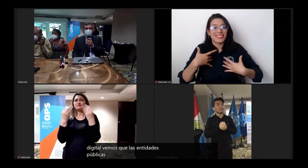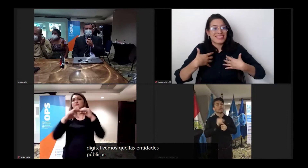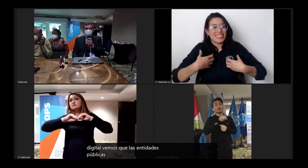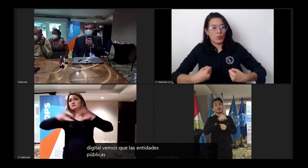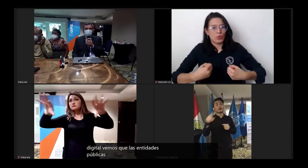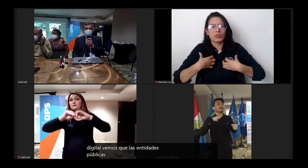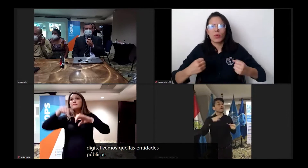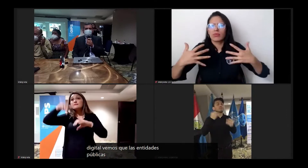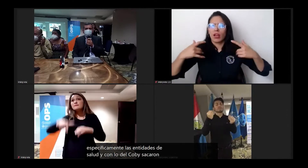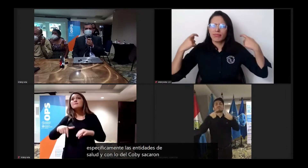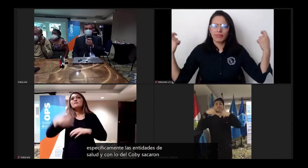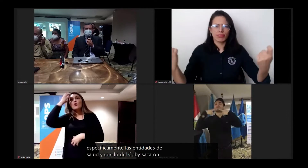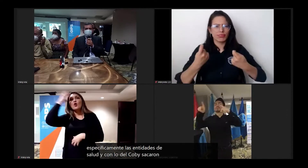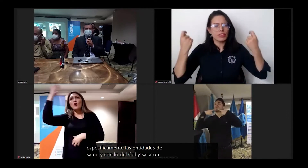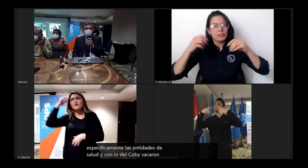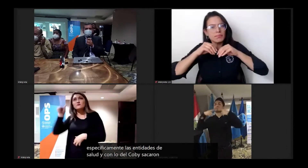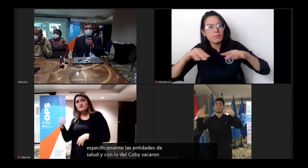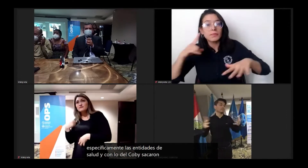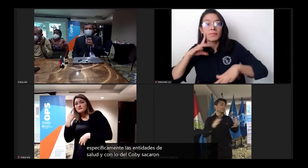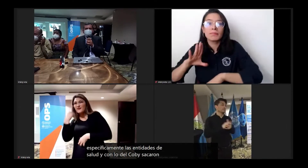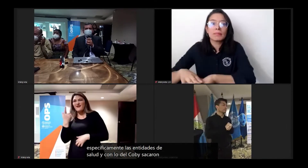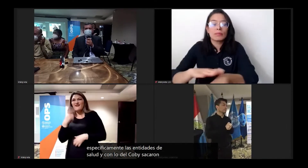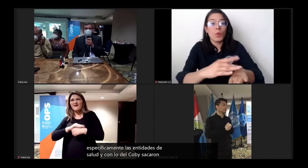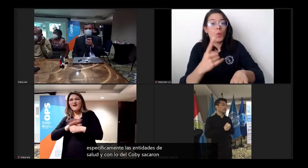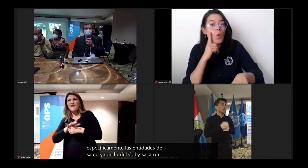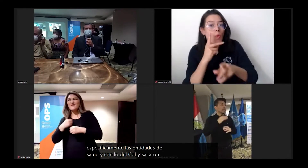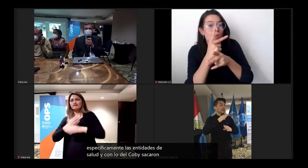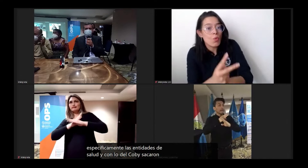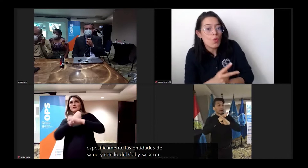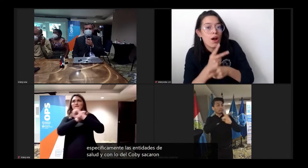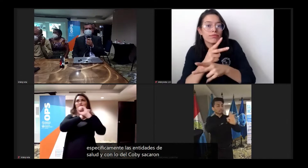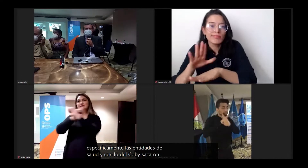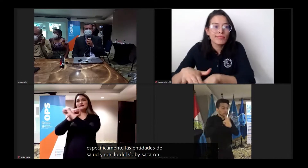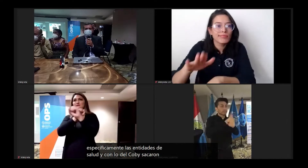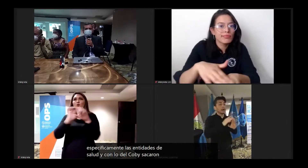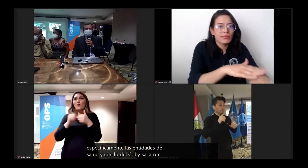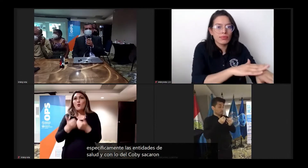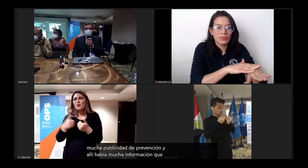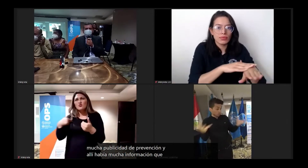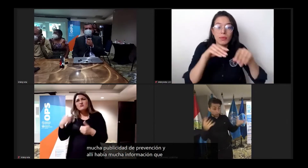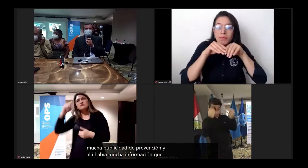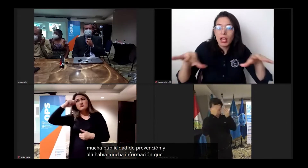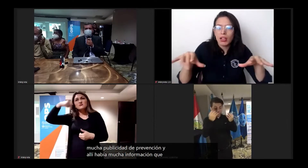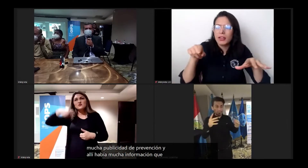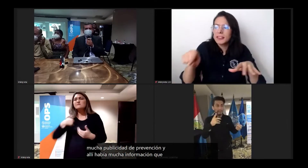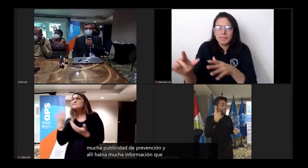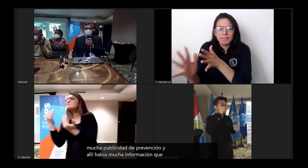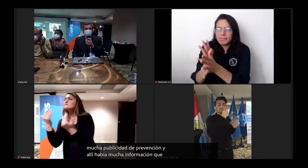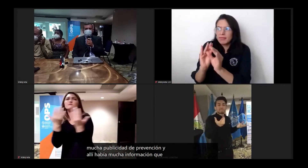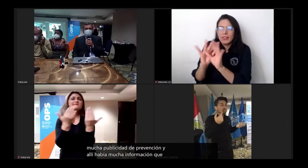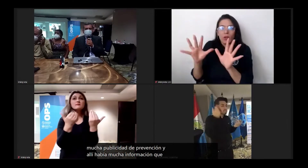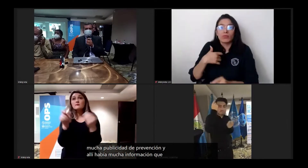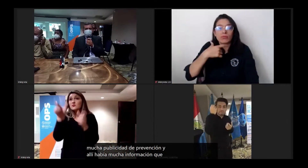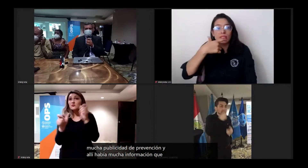mucha publicidad de prevención. Y allí había mucha información que no era accesible, ni para la población